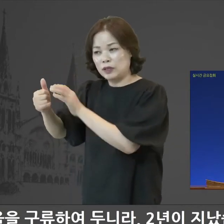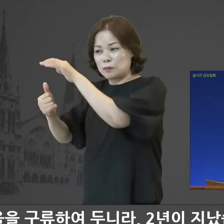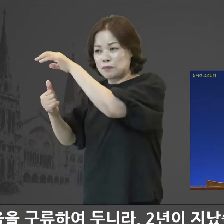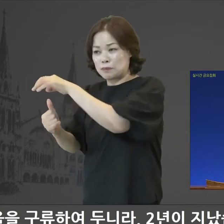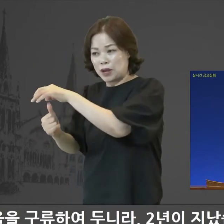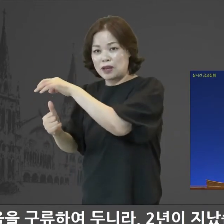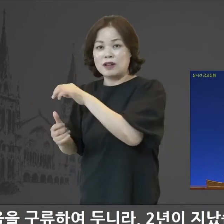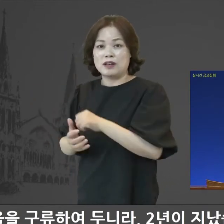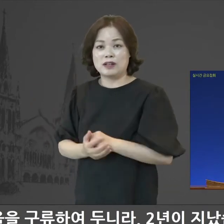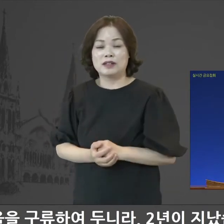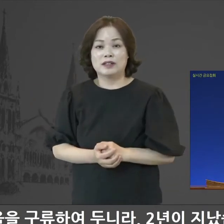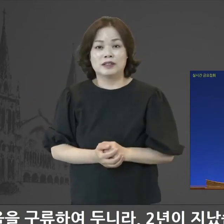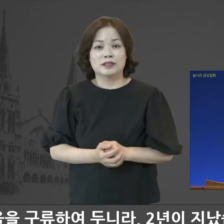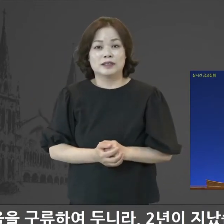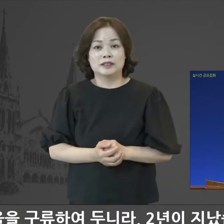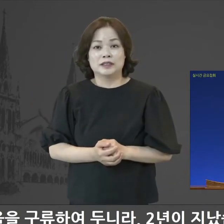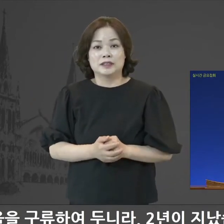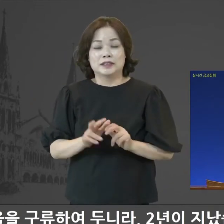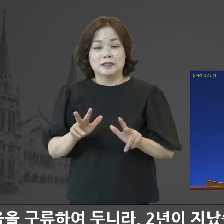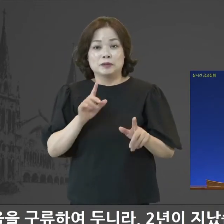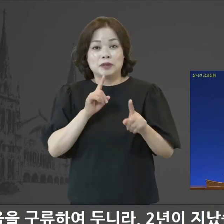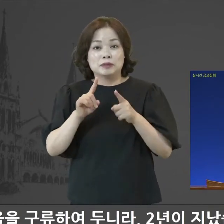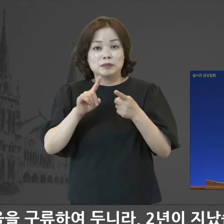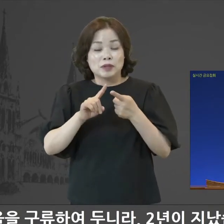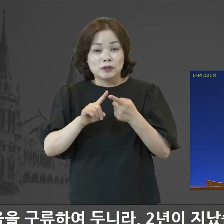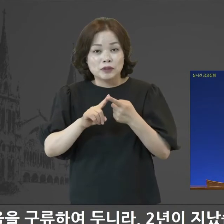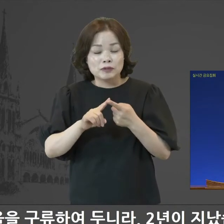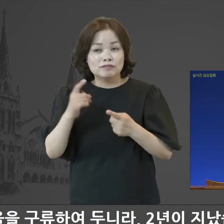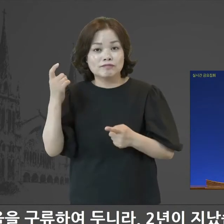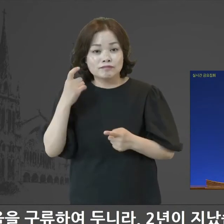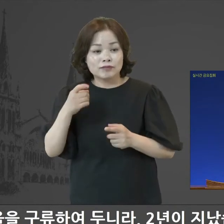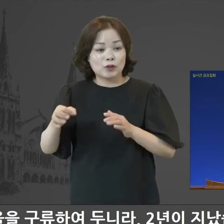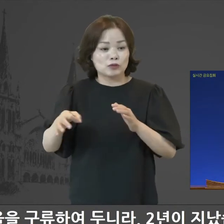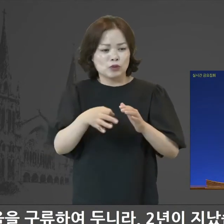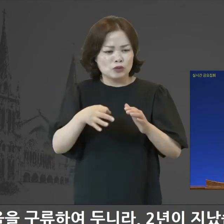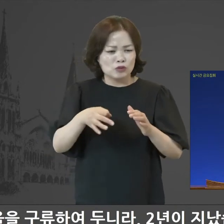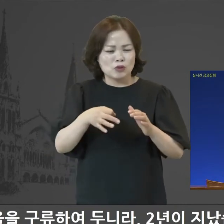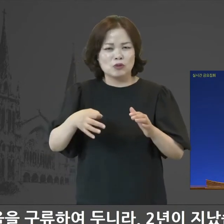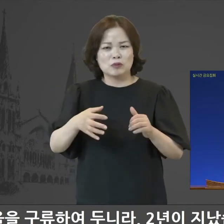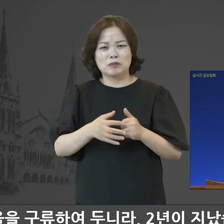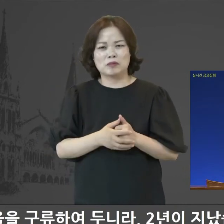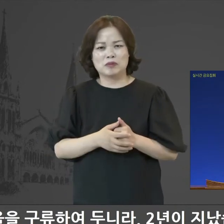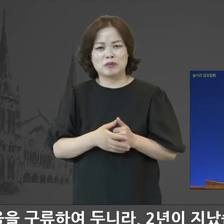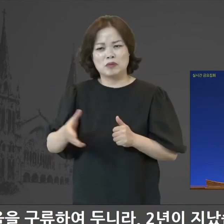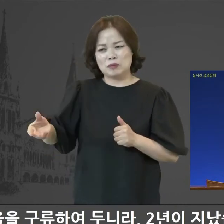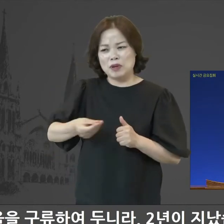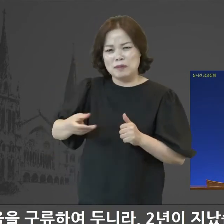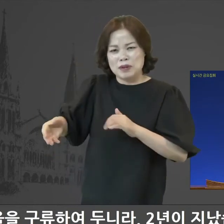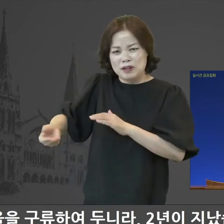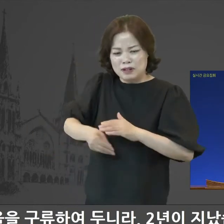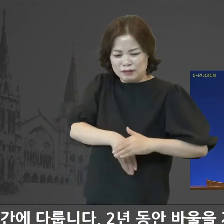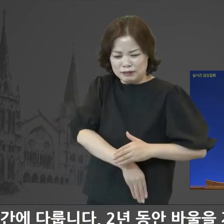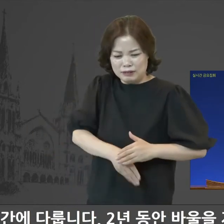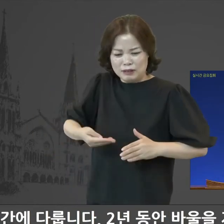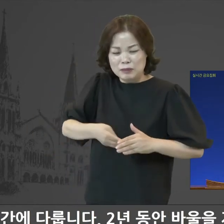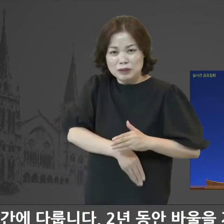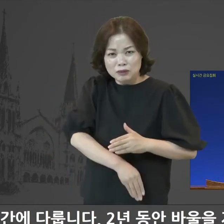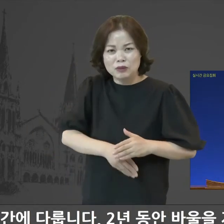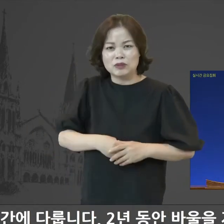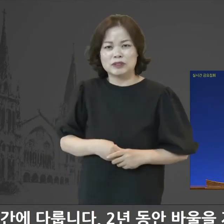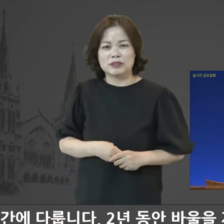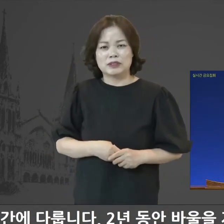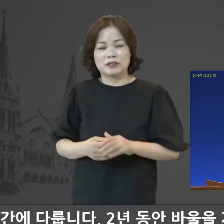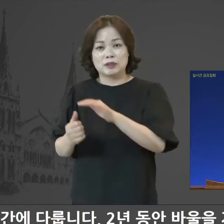두었습니다. 지금 얘기한 대로 말씀도 듣고 돈도 받고 여러 가지 이유 때문에 구류해 두었다, 이렇게